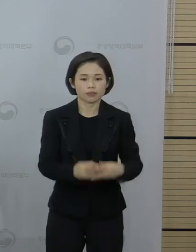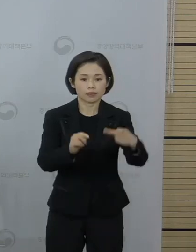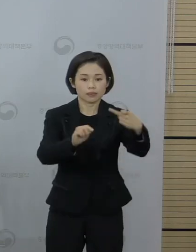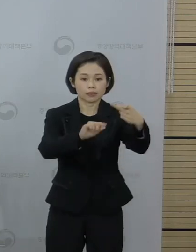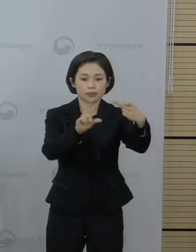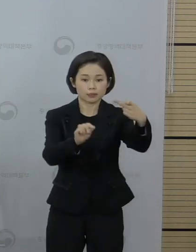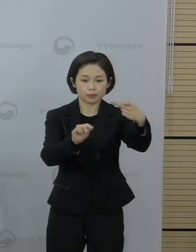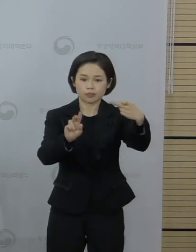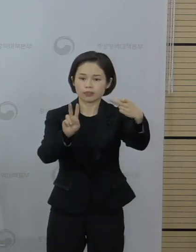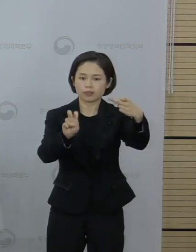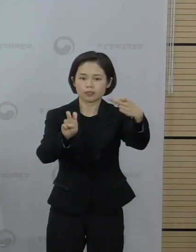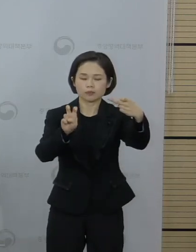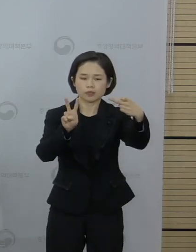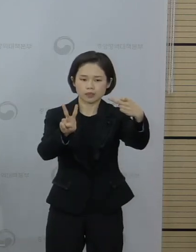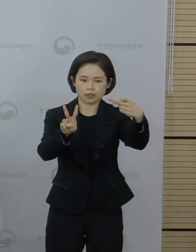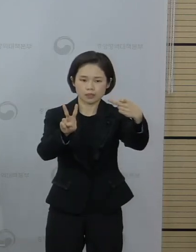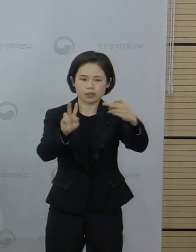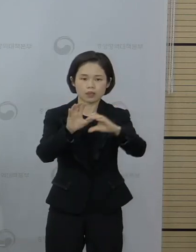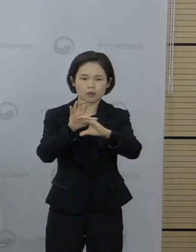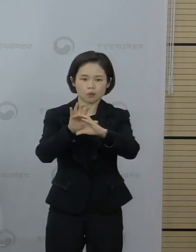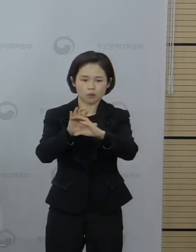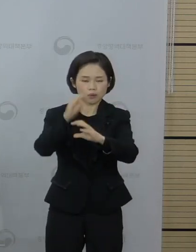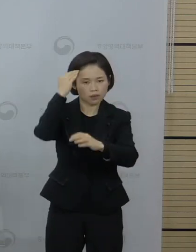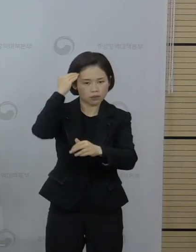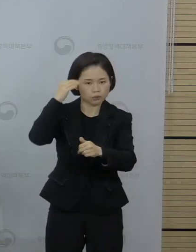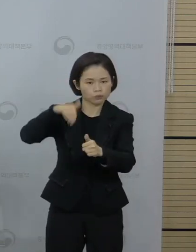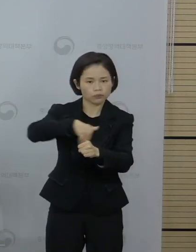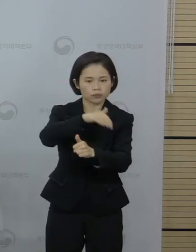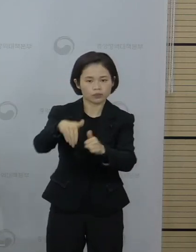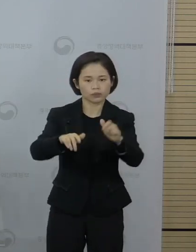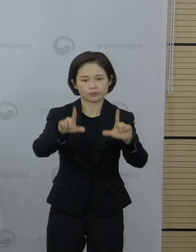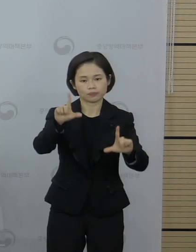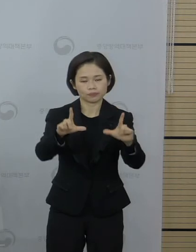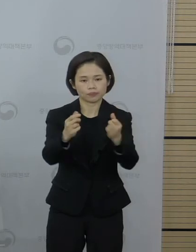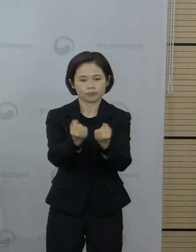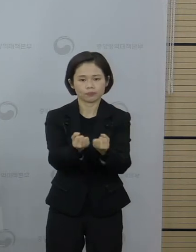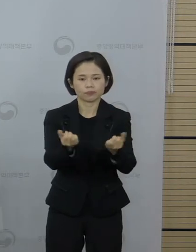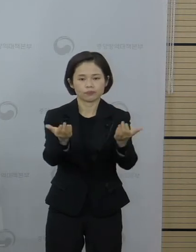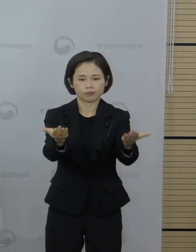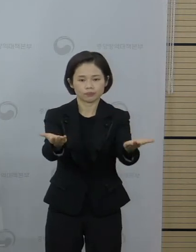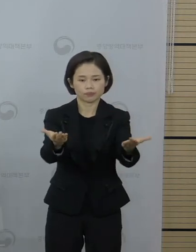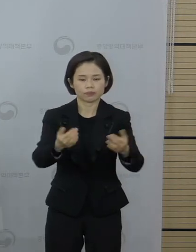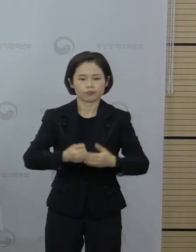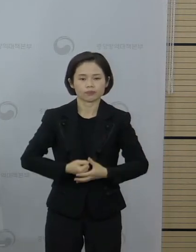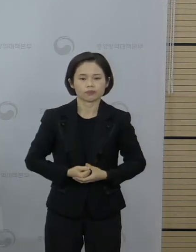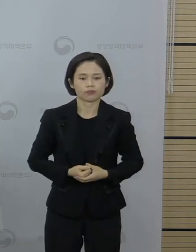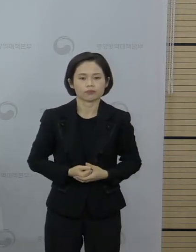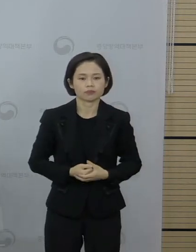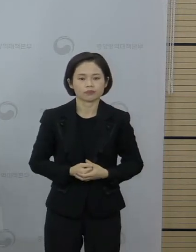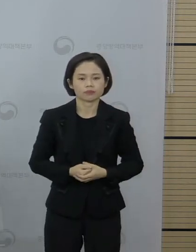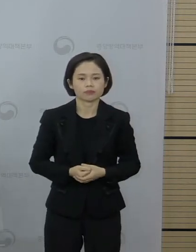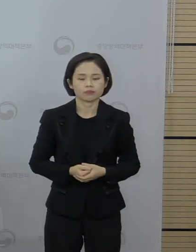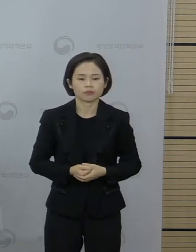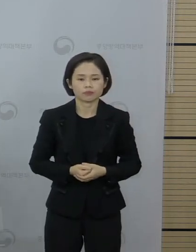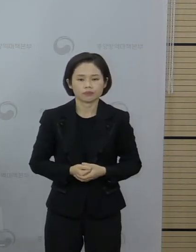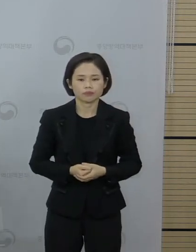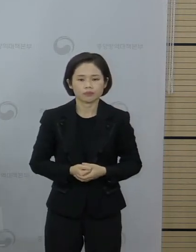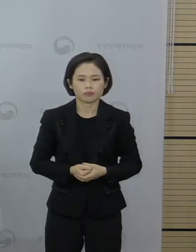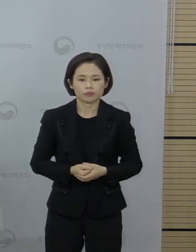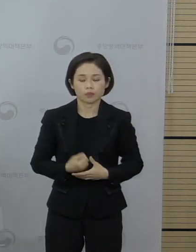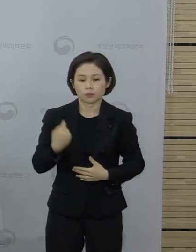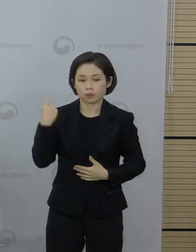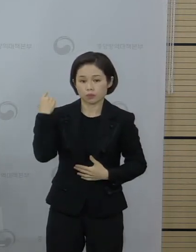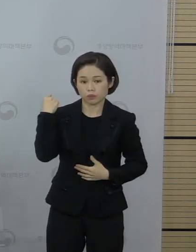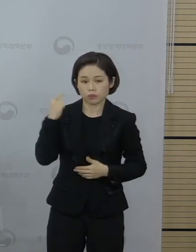12월 22일 코로나 바이러스 감염증 1구 국내 발생 현황을 말씀드리겠습니다.